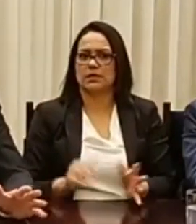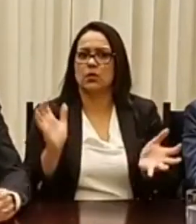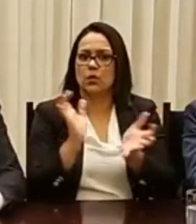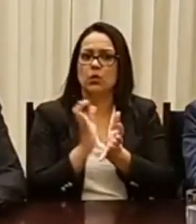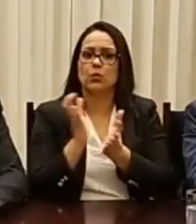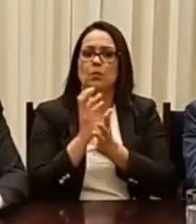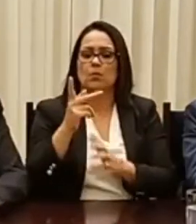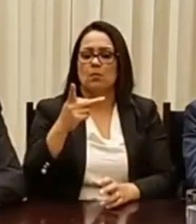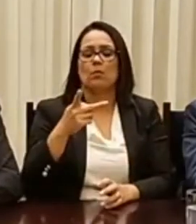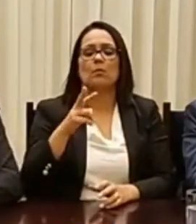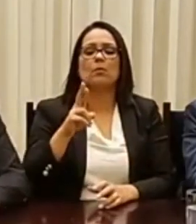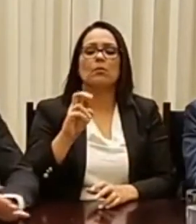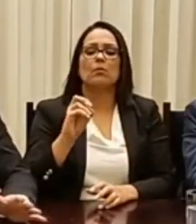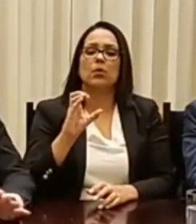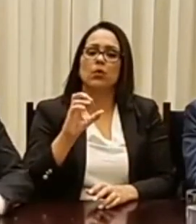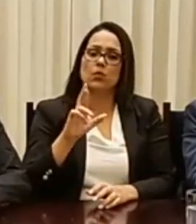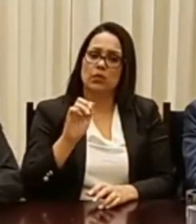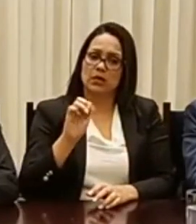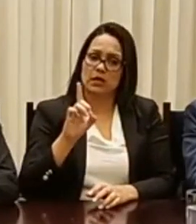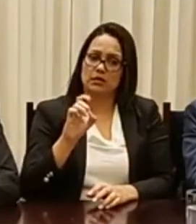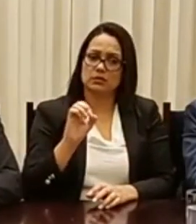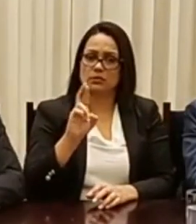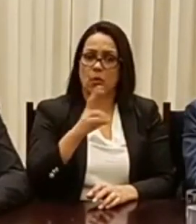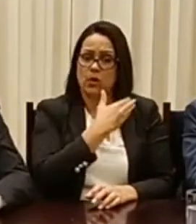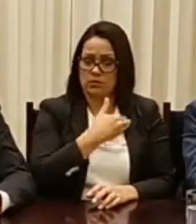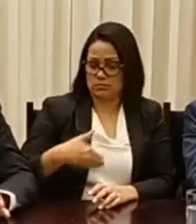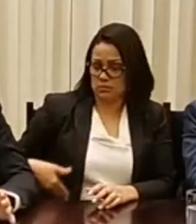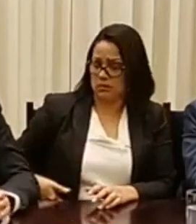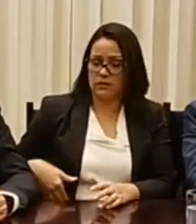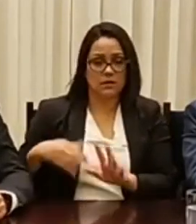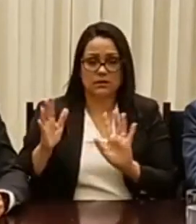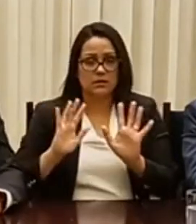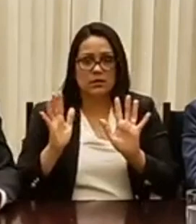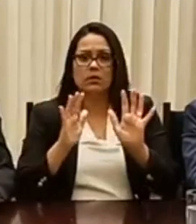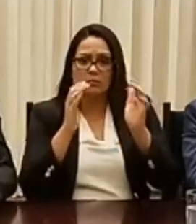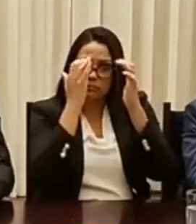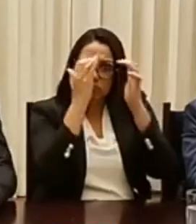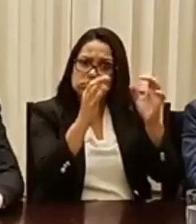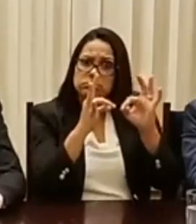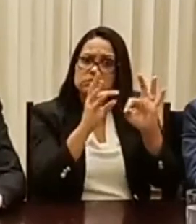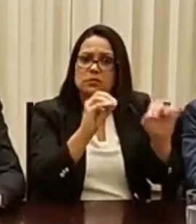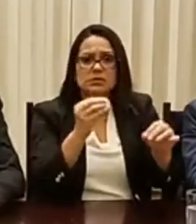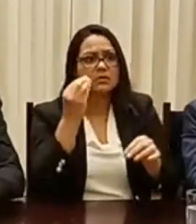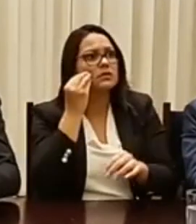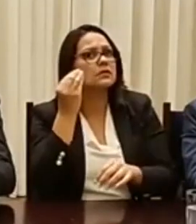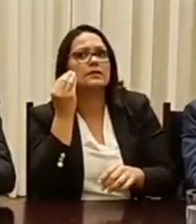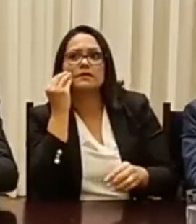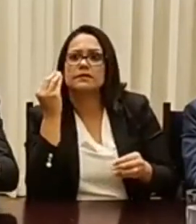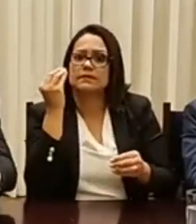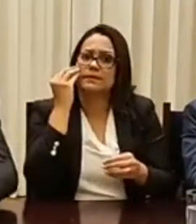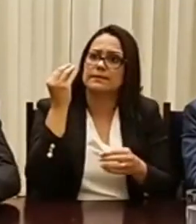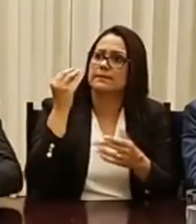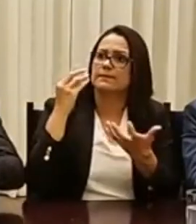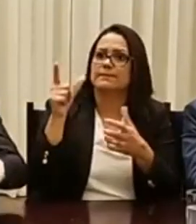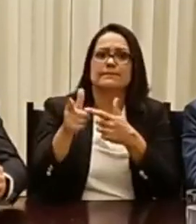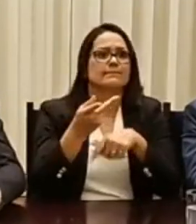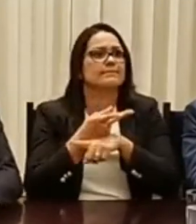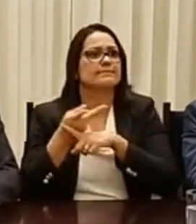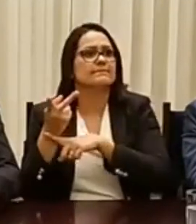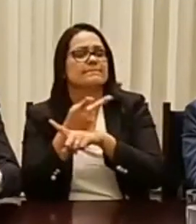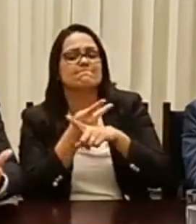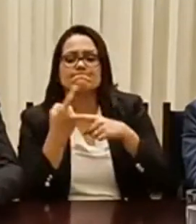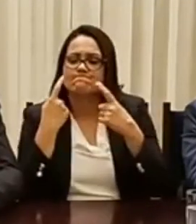subprocurador da República, que estava na lista ou não, sem querer desmerecer ninguém. A gente buscou uma pessoa